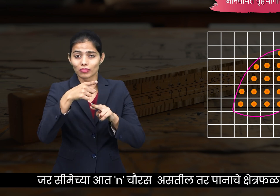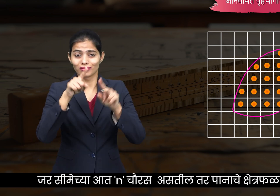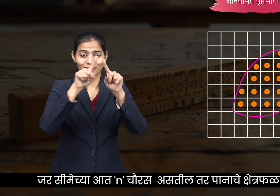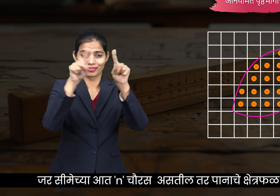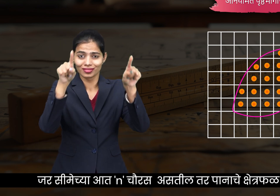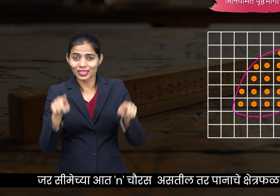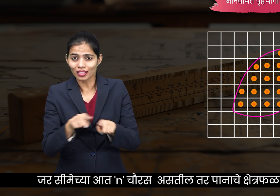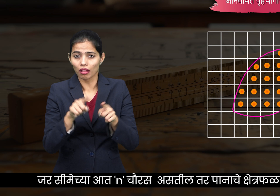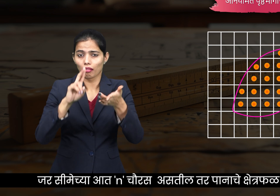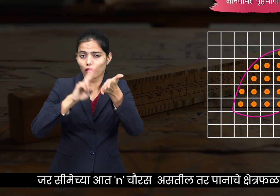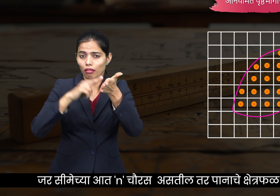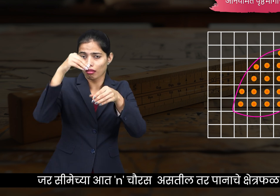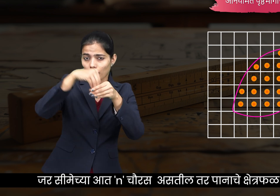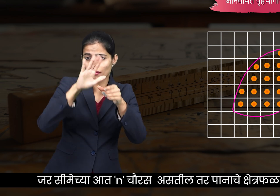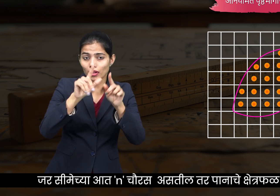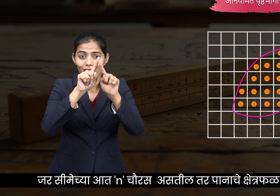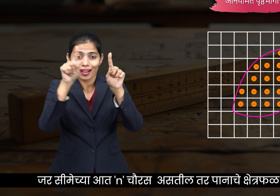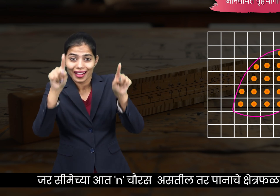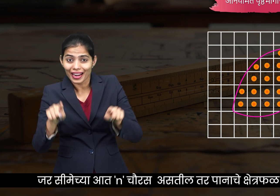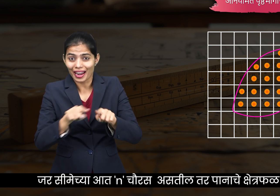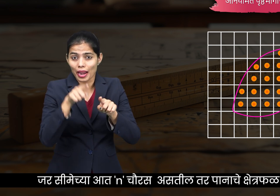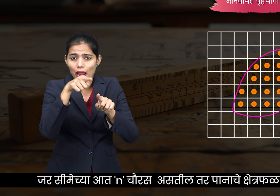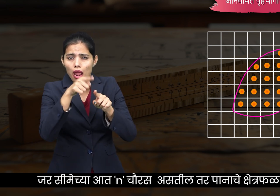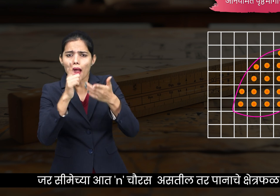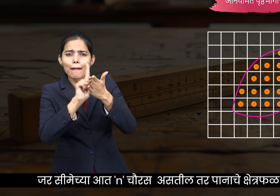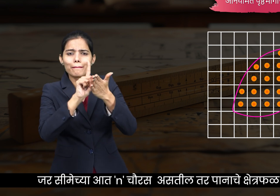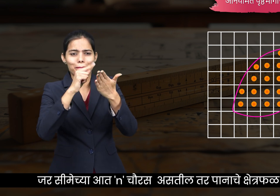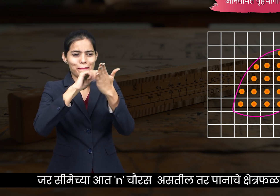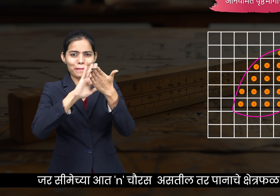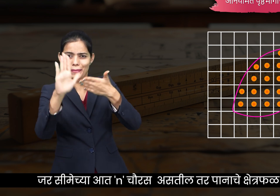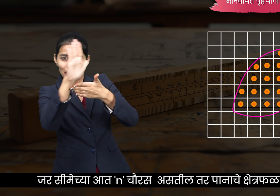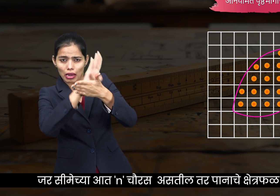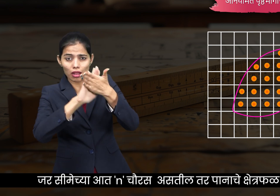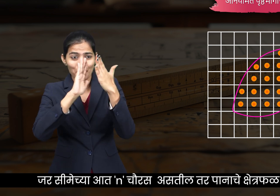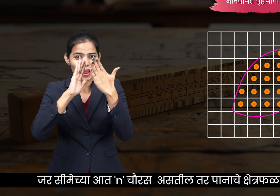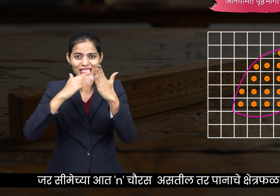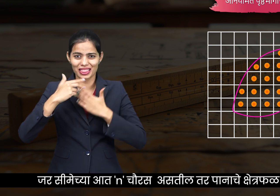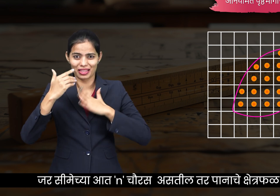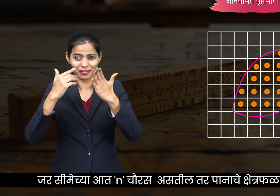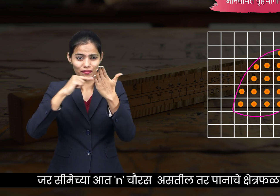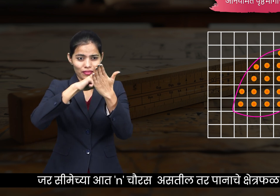जर सीमेच्या आत n चौरस असतील तर पानाचे क्षेत्रफळ n चौरस सेमी होते.